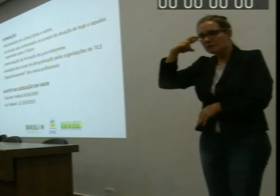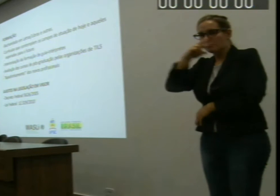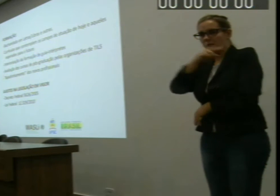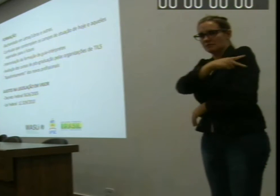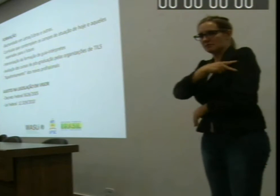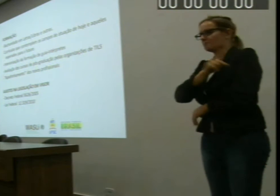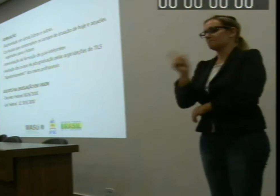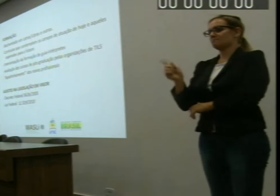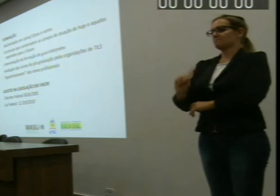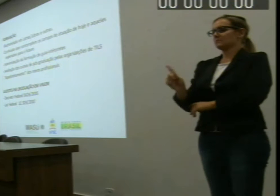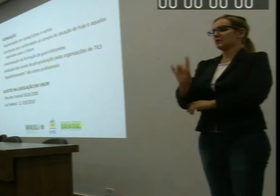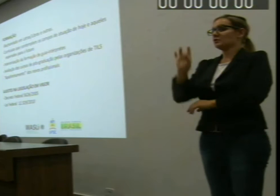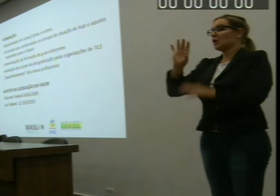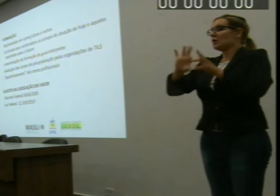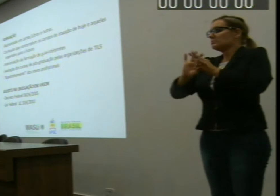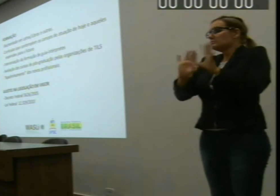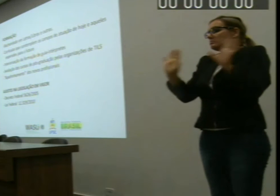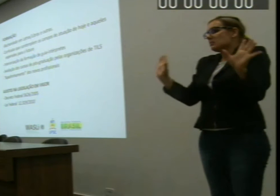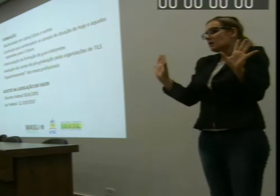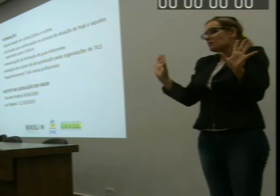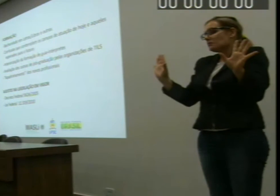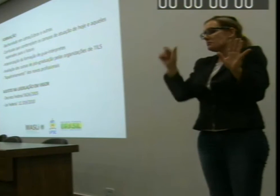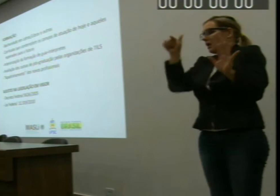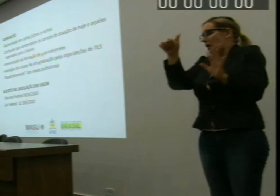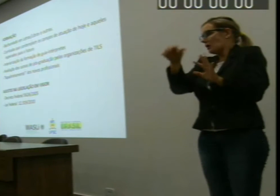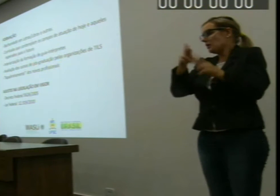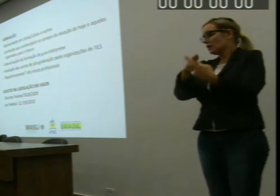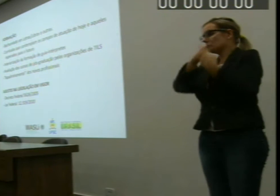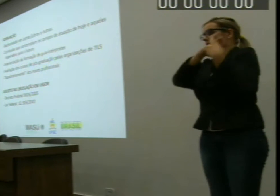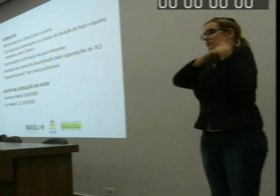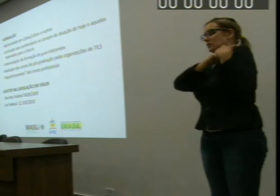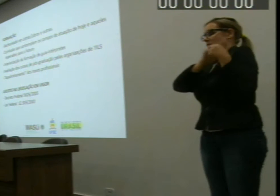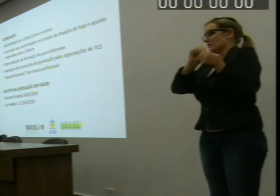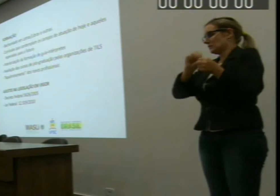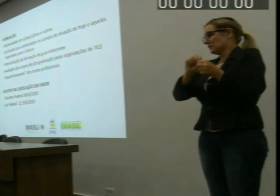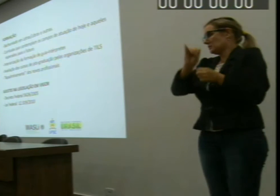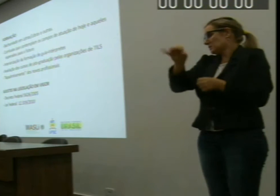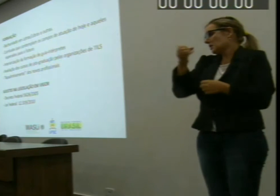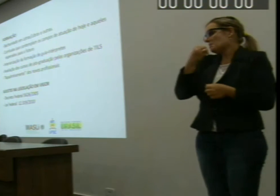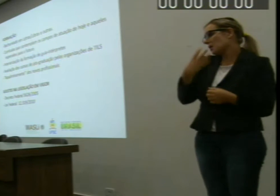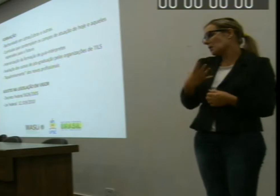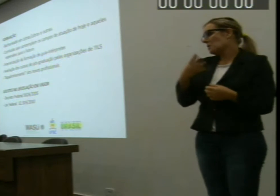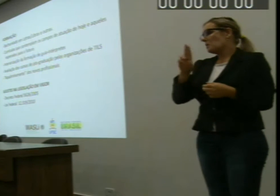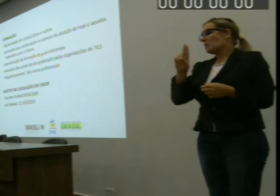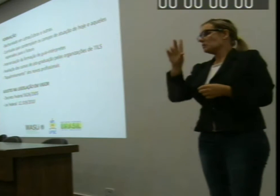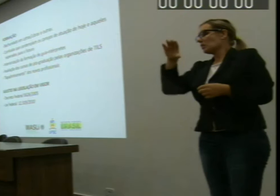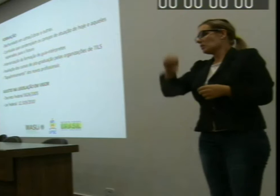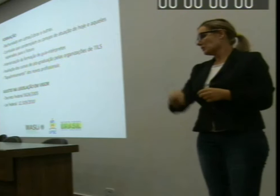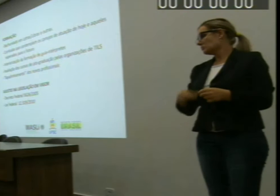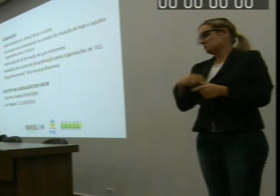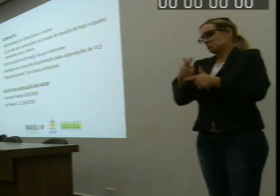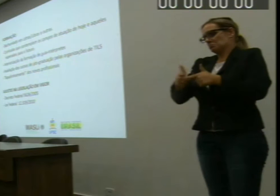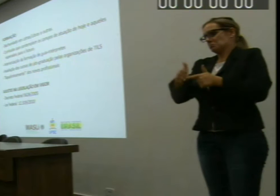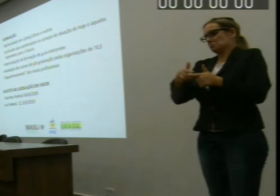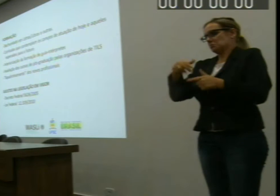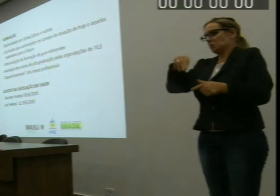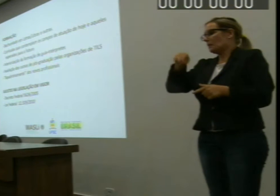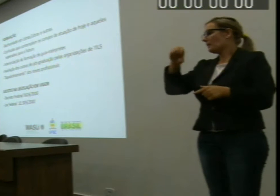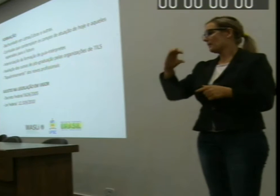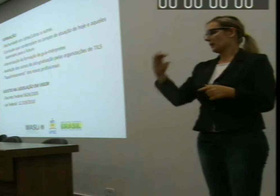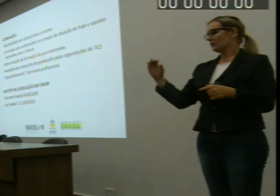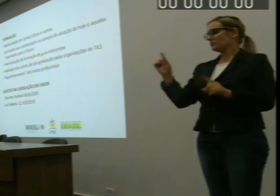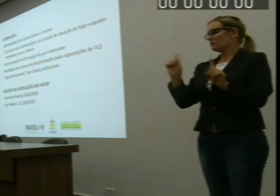ele apenas autoriza a organização a fazer os cursos que ela quiser se o curso é bom se não é não é problema do MEC